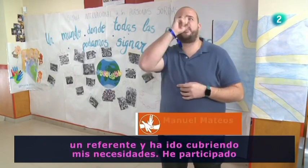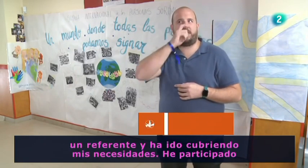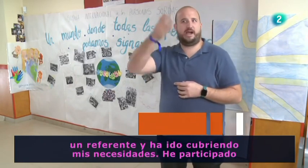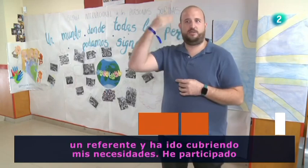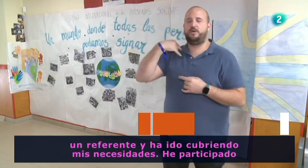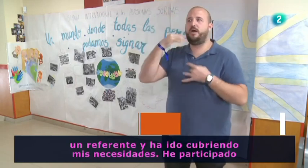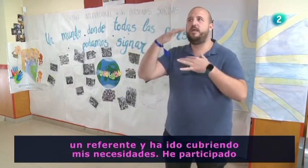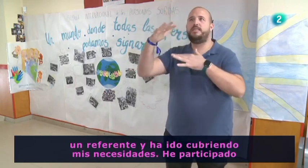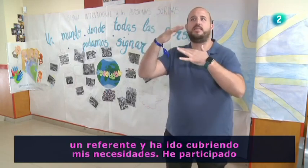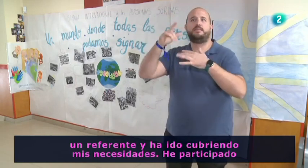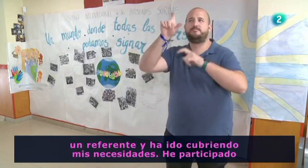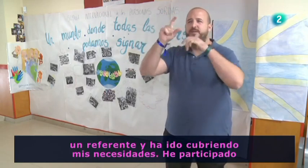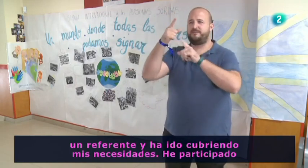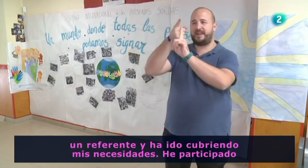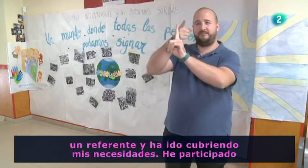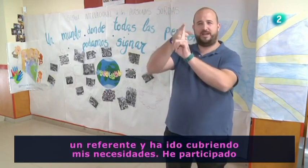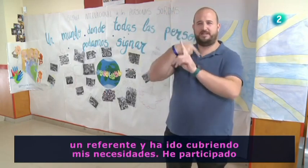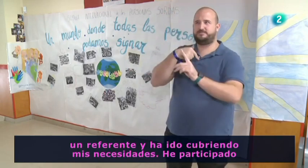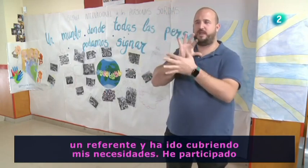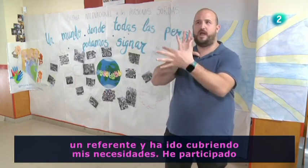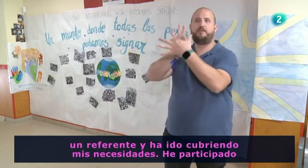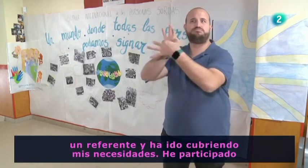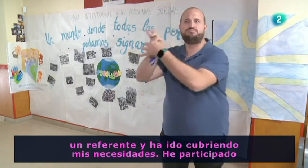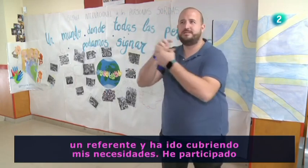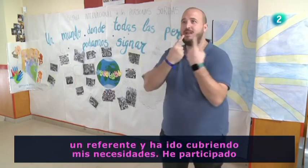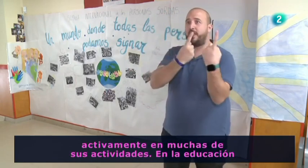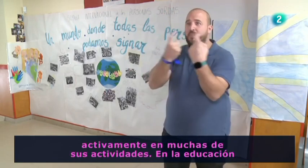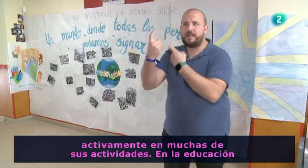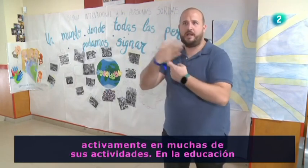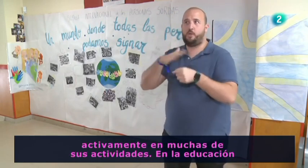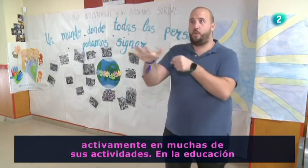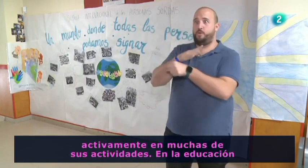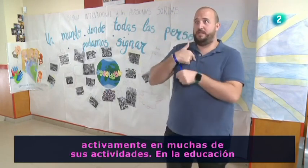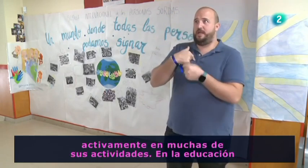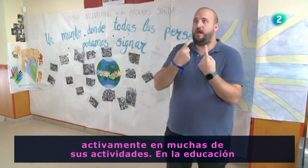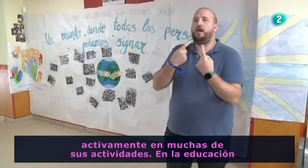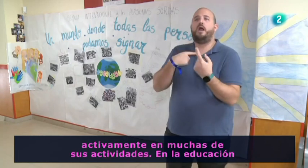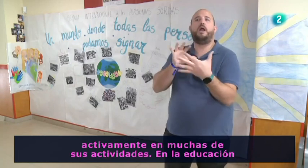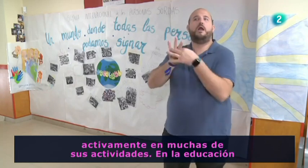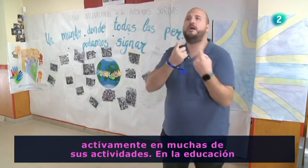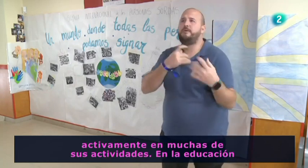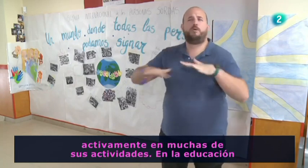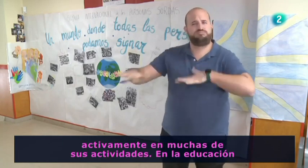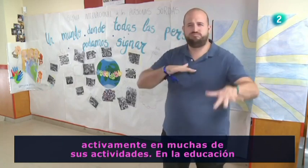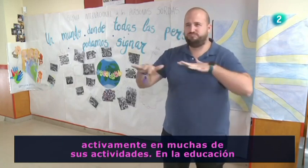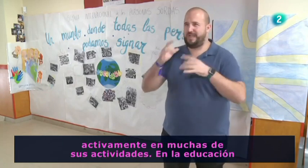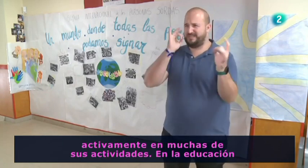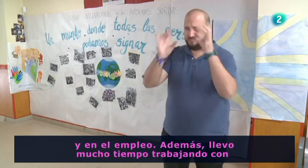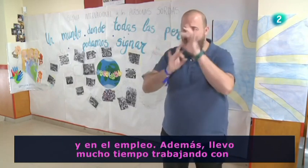referente y ha ido cubriendo mis necesidades. He participado activamente en muchas de sus actividades, en la educación y en el